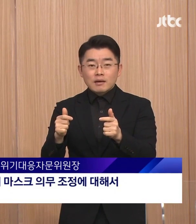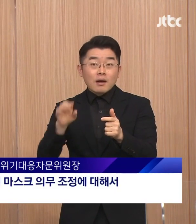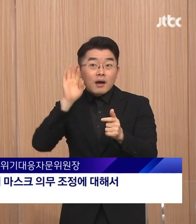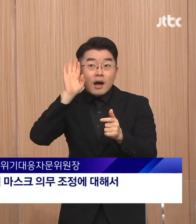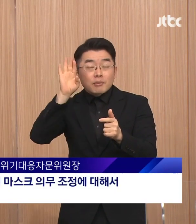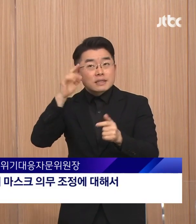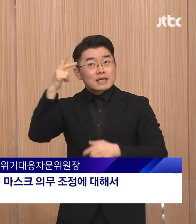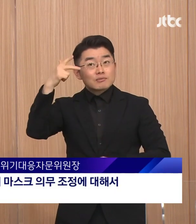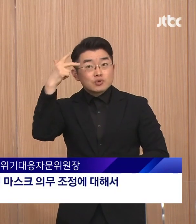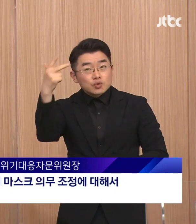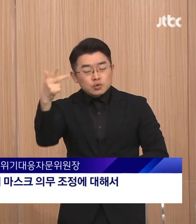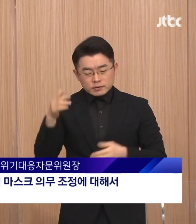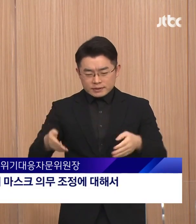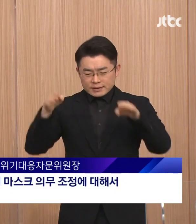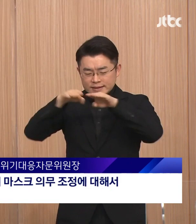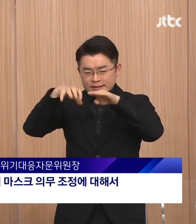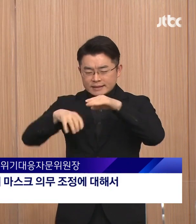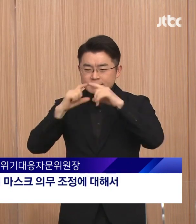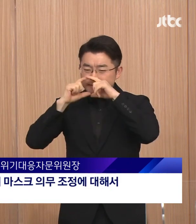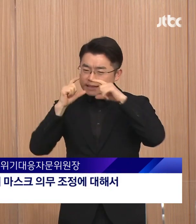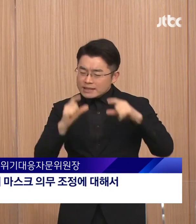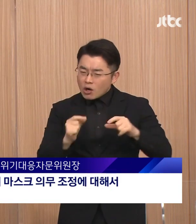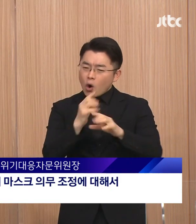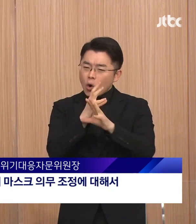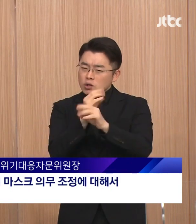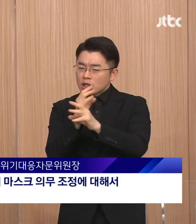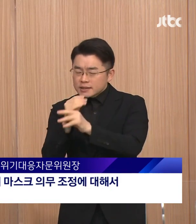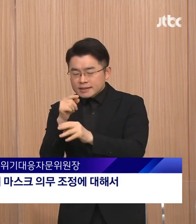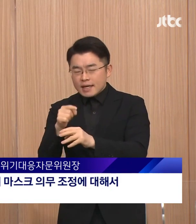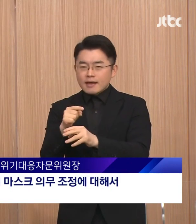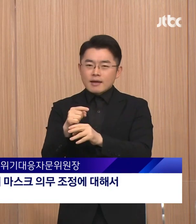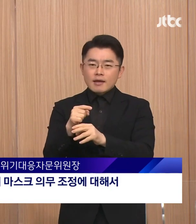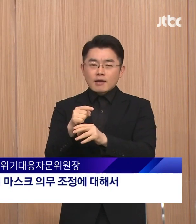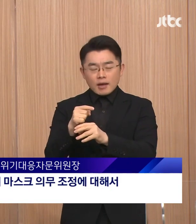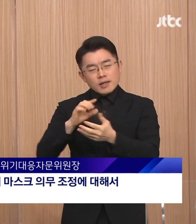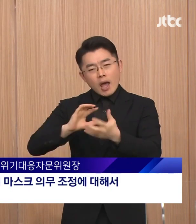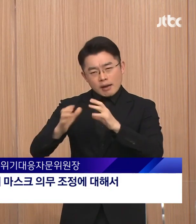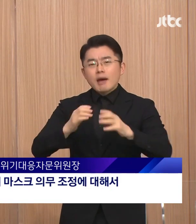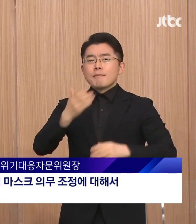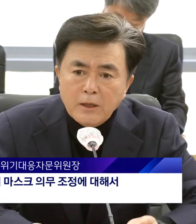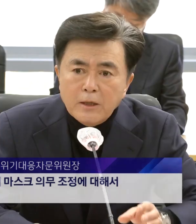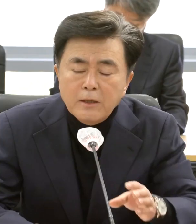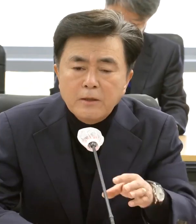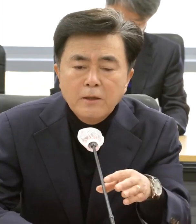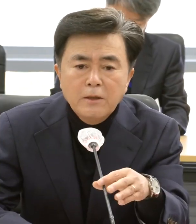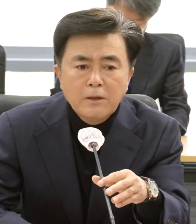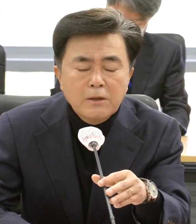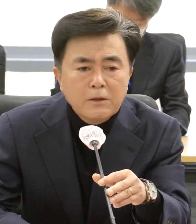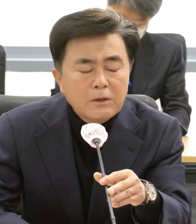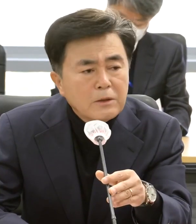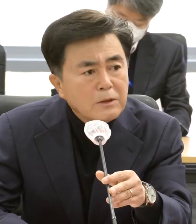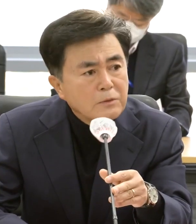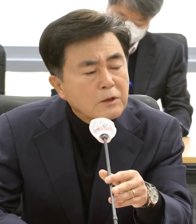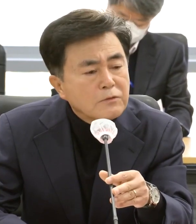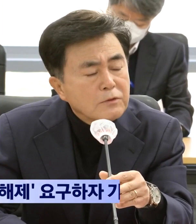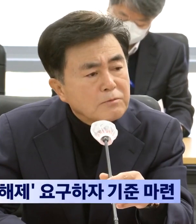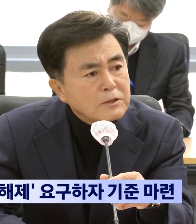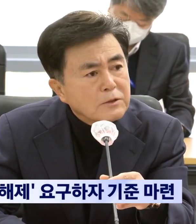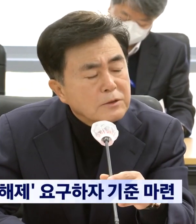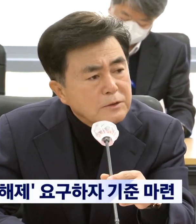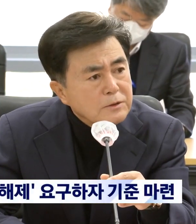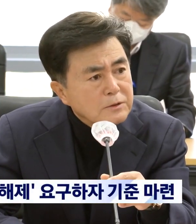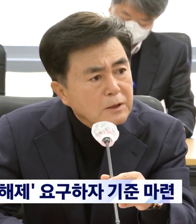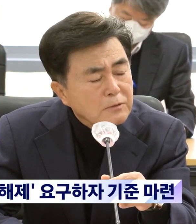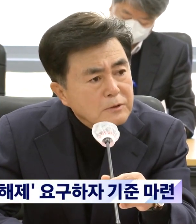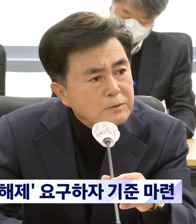실내 마스크 의무 조정에 대해서 논의를 정식으로 시작해 볼 수 있다. 지난해 말 난데없이